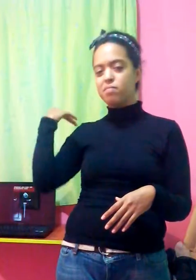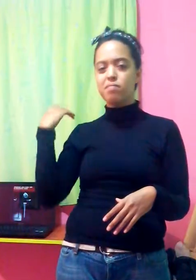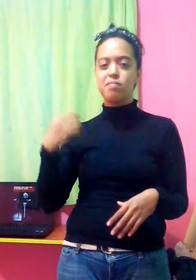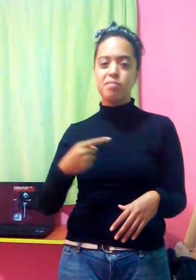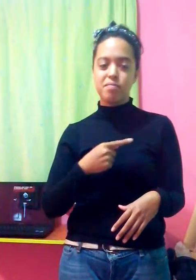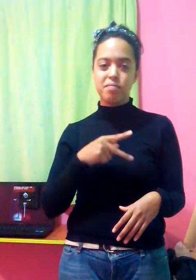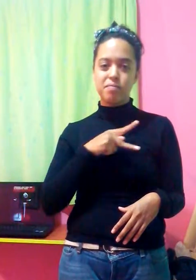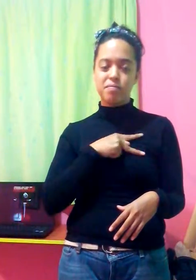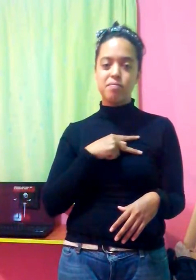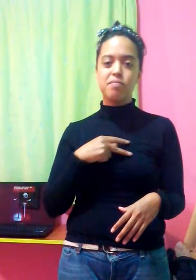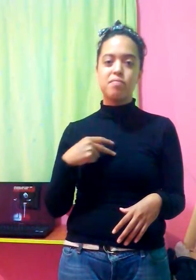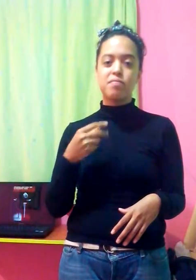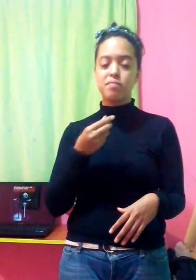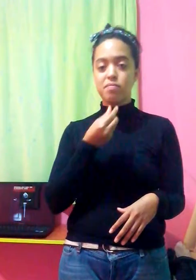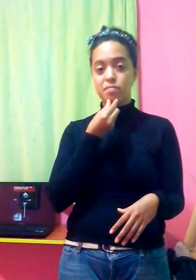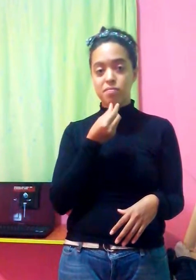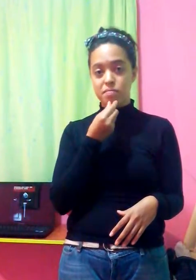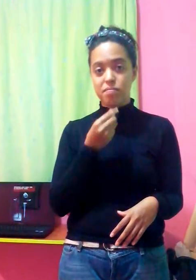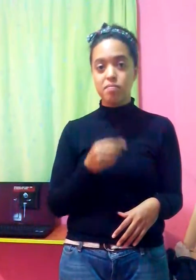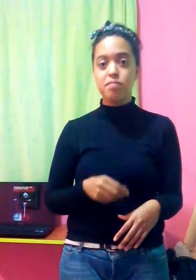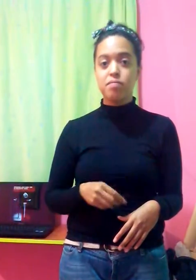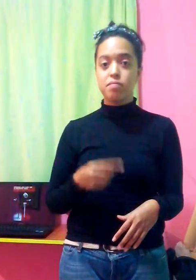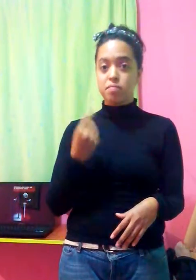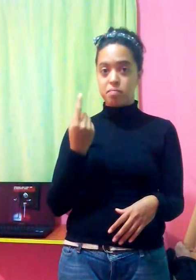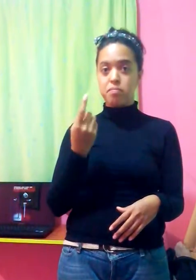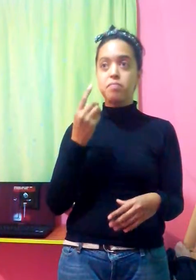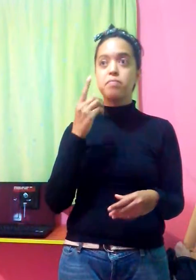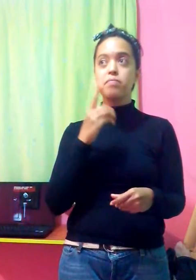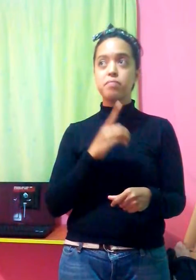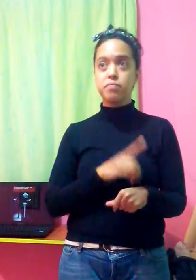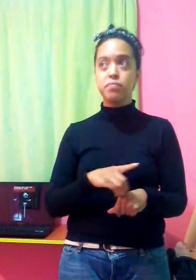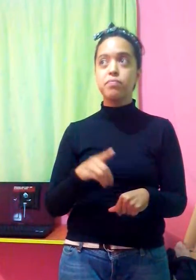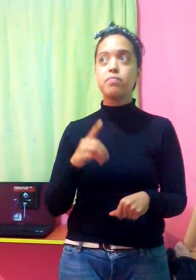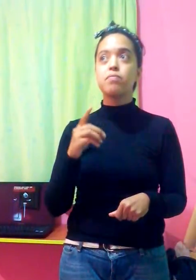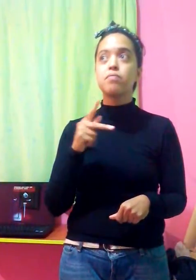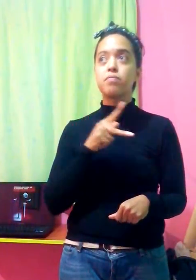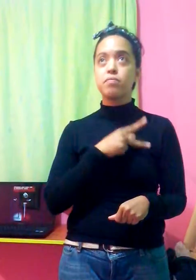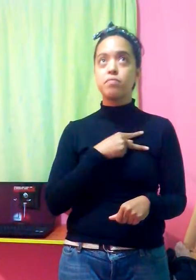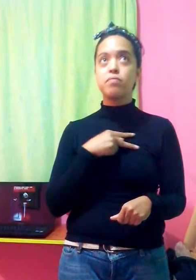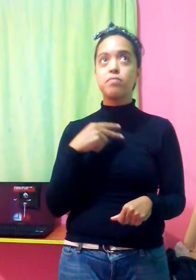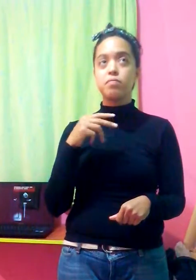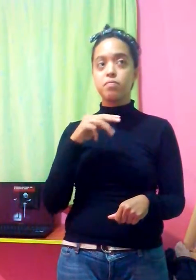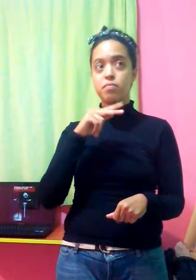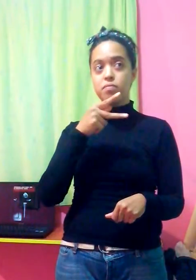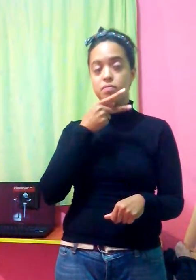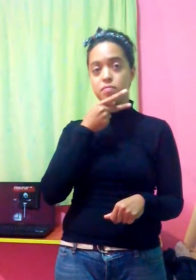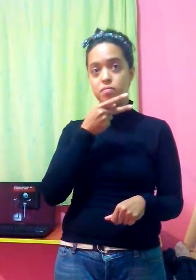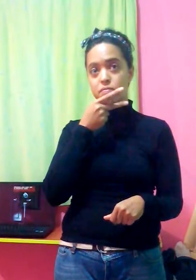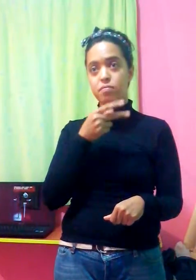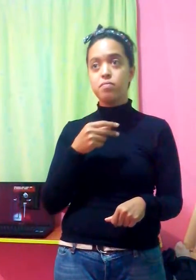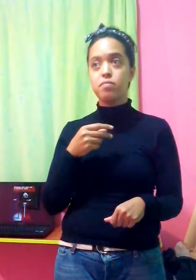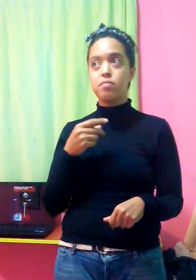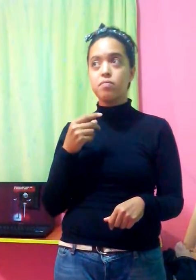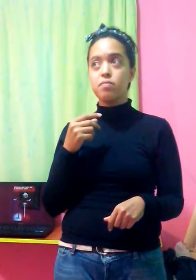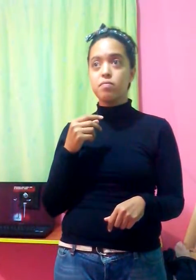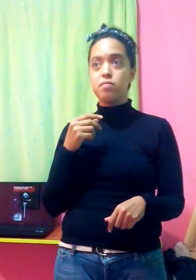Un día a mi padre se le ocurrió que pintáramos la casa. Mi padre se acuerda muy bien de esa anécdota. Y papá decidió colorear la sala de este, la recámara de los